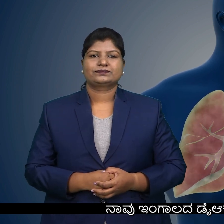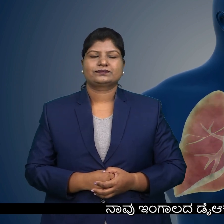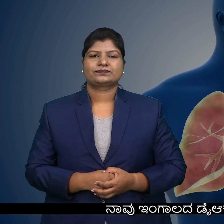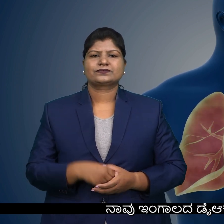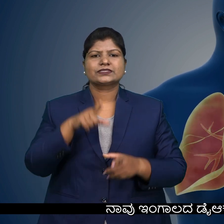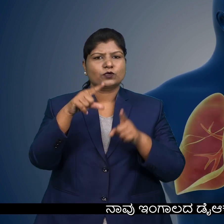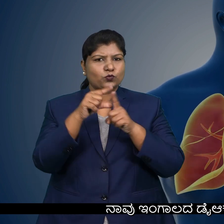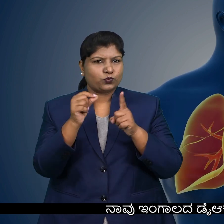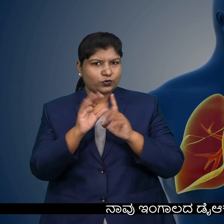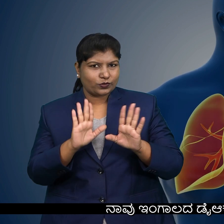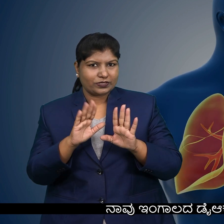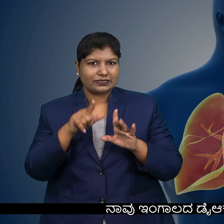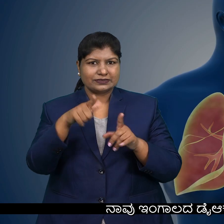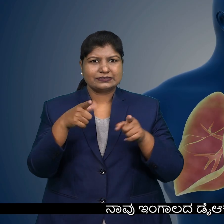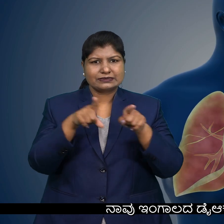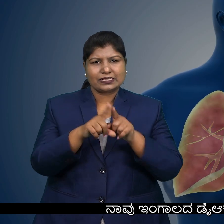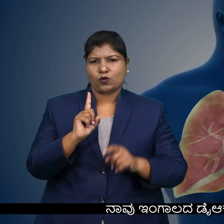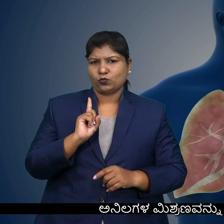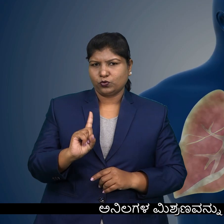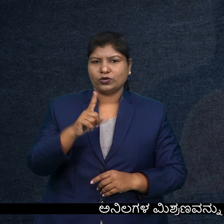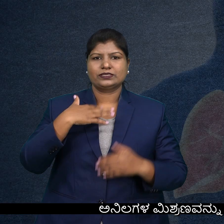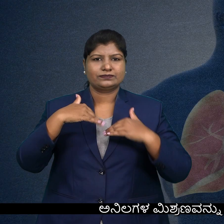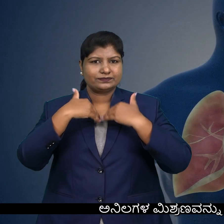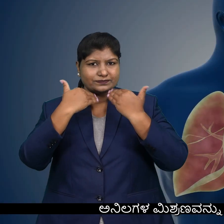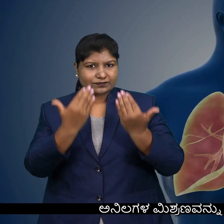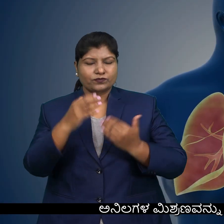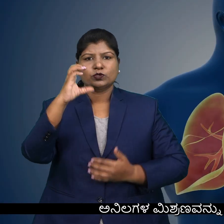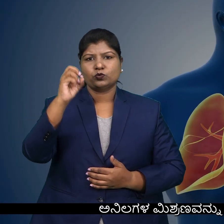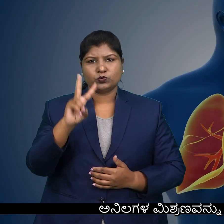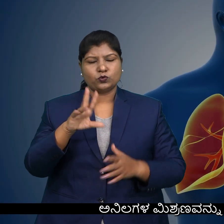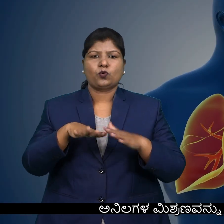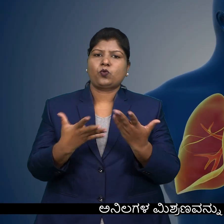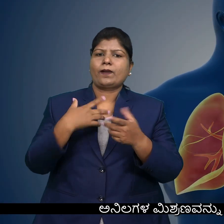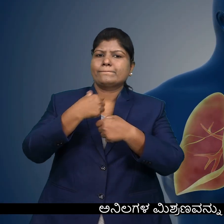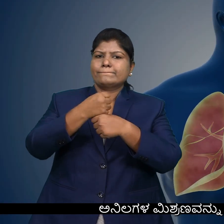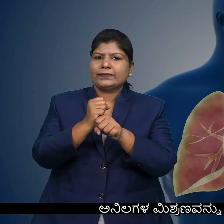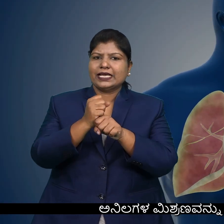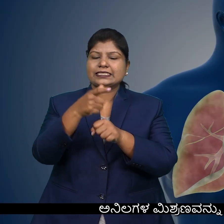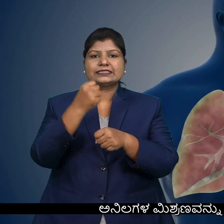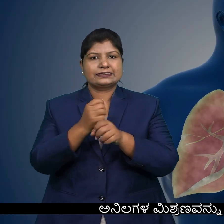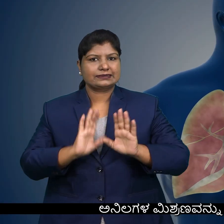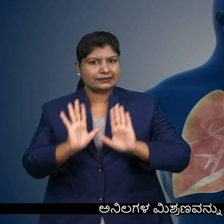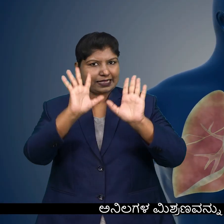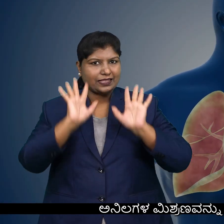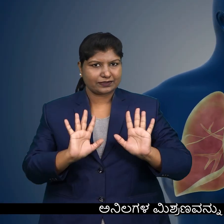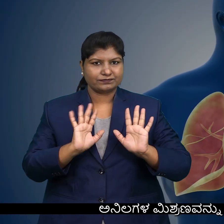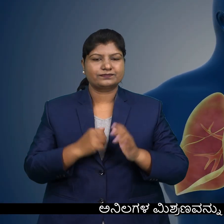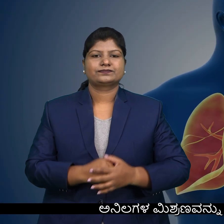ನಾವು ಇಂಗಾಲದ ಡೈಆಕ್ಸೈಡ್ ಅಥವಾ ಅದರೊಂದಿಗೆ ಅನಿಲಗಳ ಮಿಶ್ರಣವನ್ನು ಮಾತ್ರ ಹೊರಹಾಕುತ್ತೇವೆ.